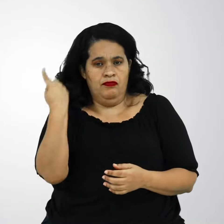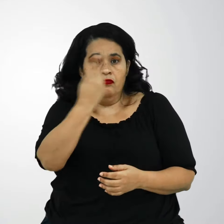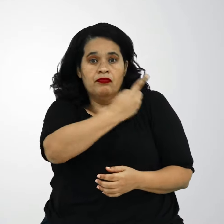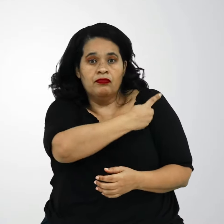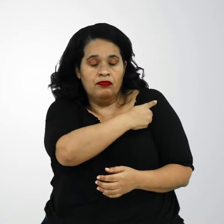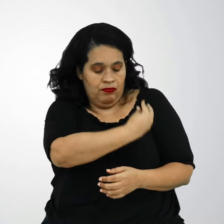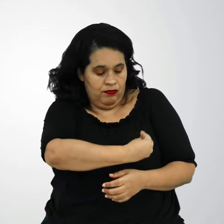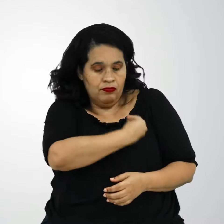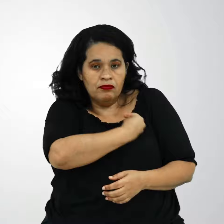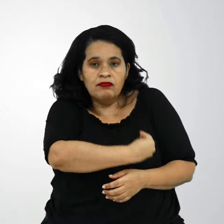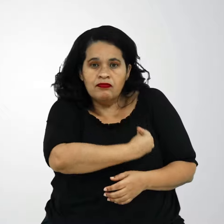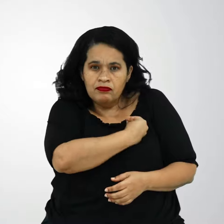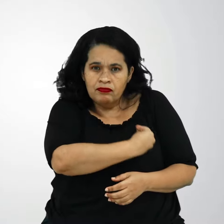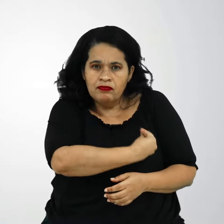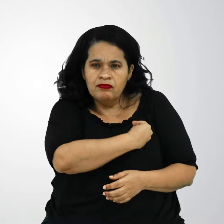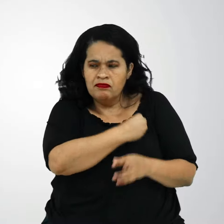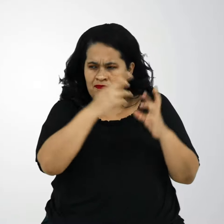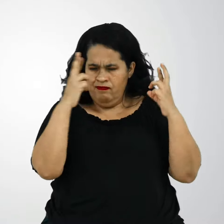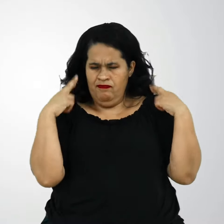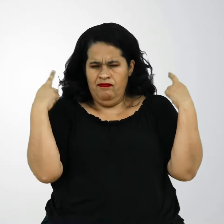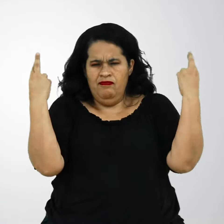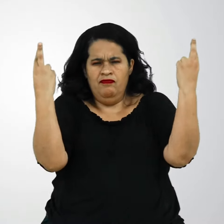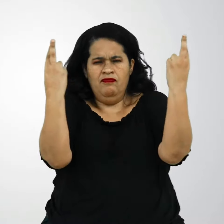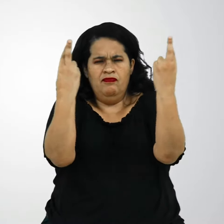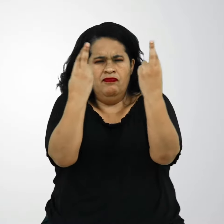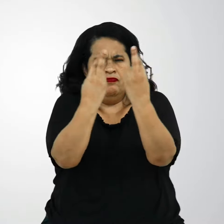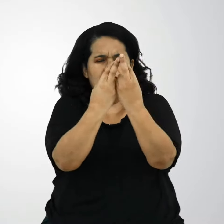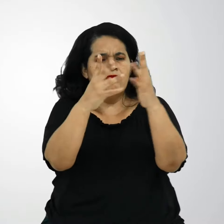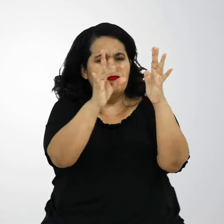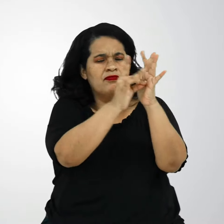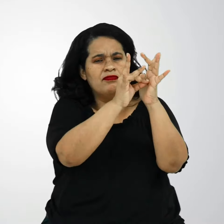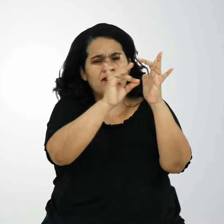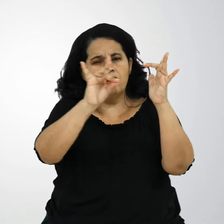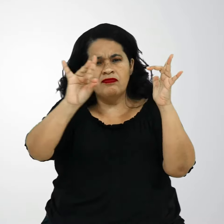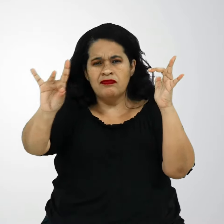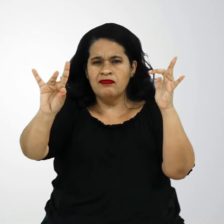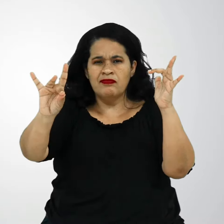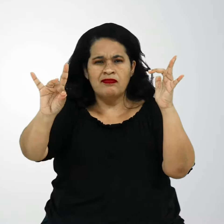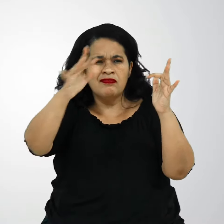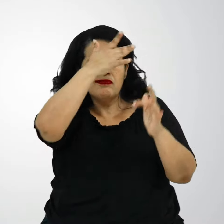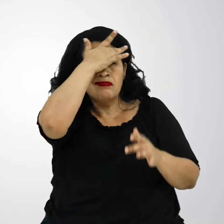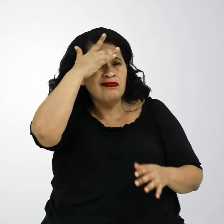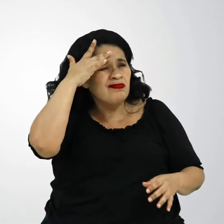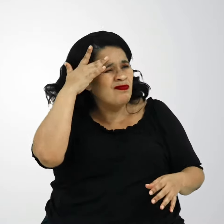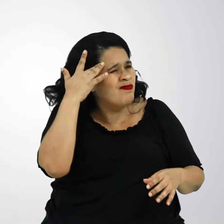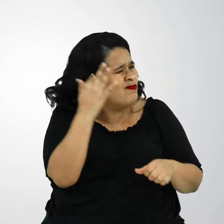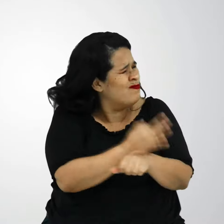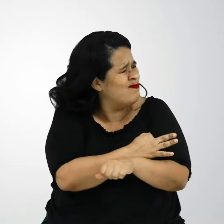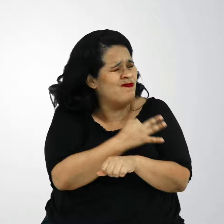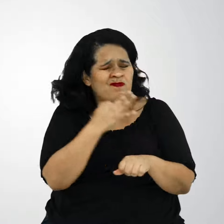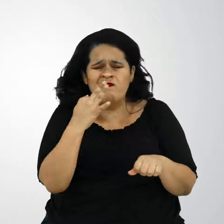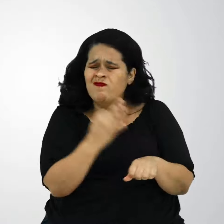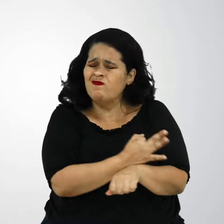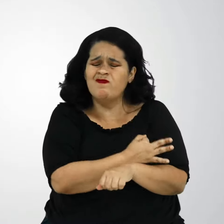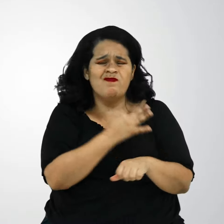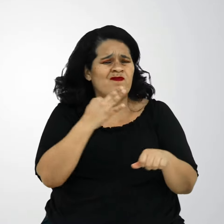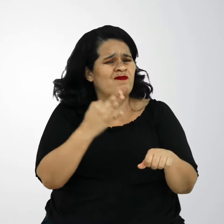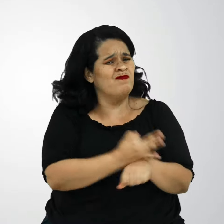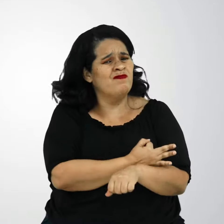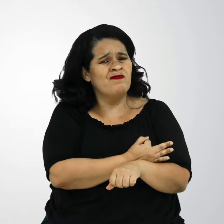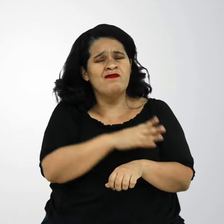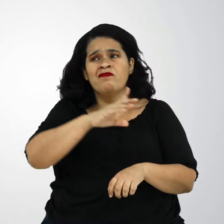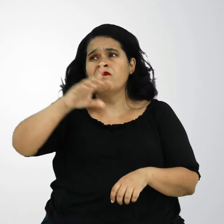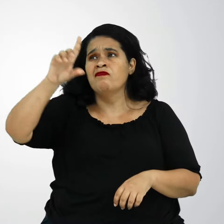muito tempo debaixo do reinado do anticristo, ninguém suportaria, e Deus, na sua misericórdia,